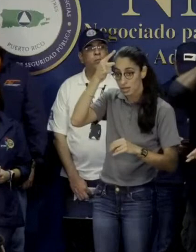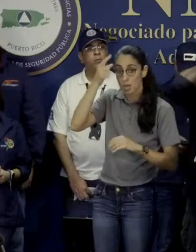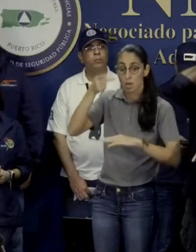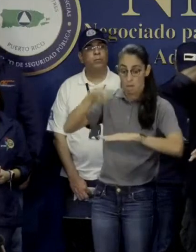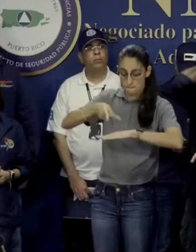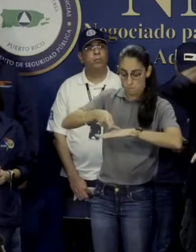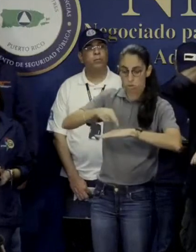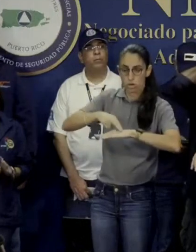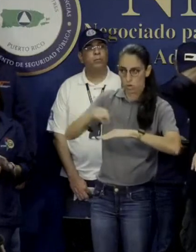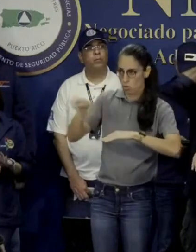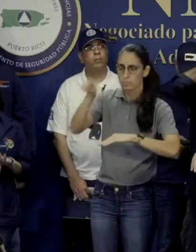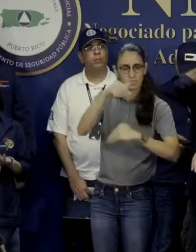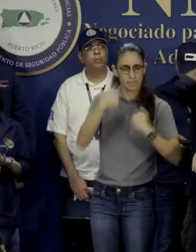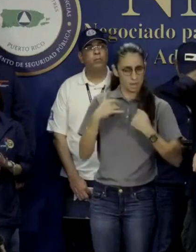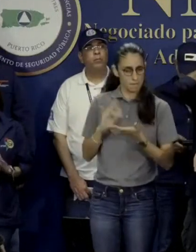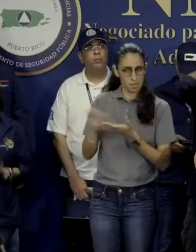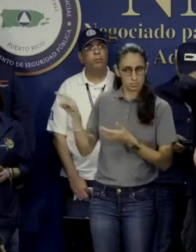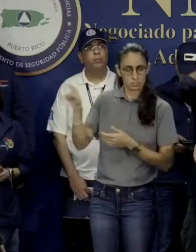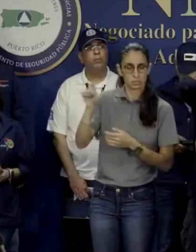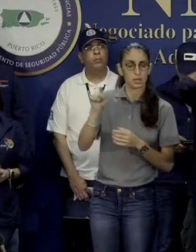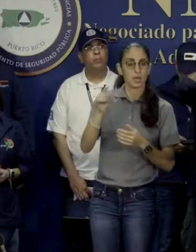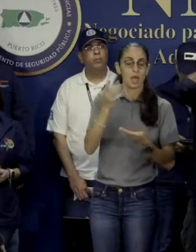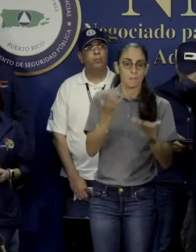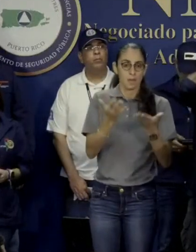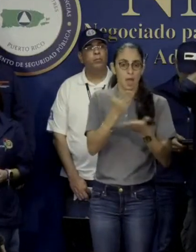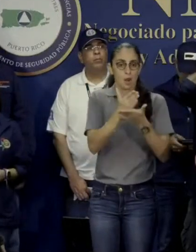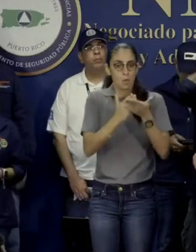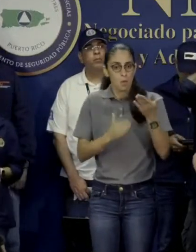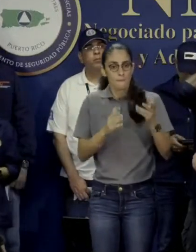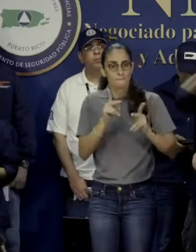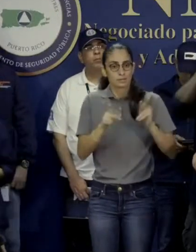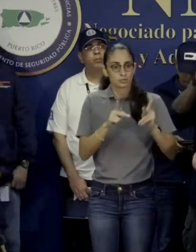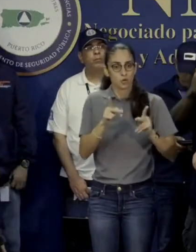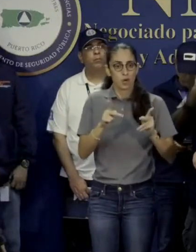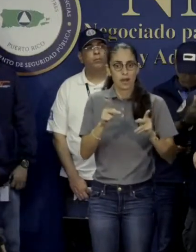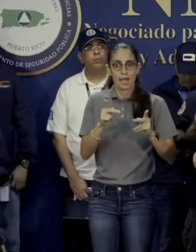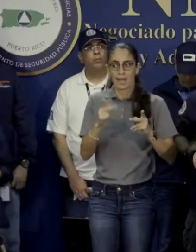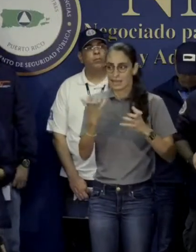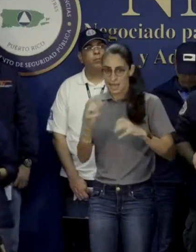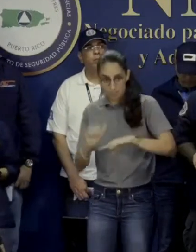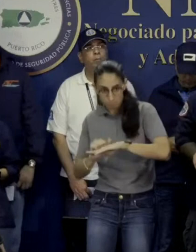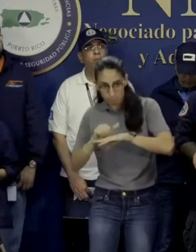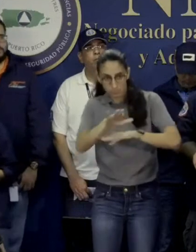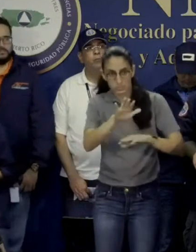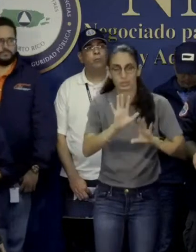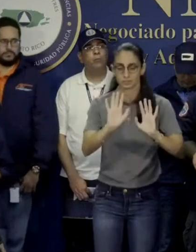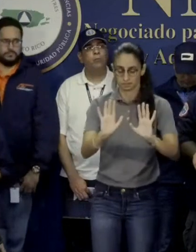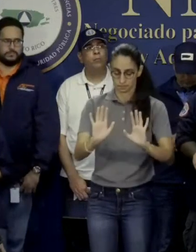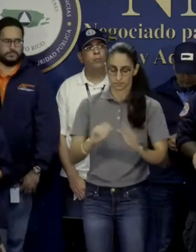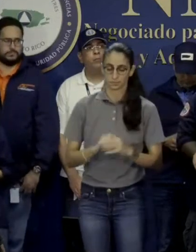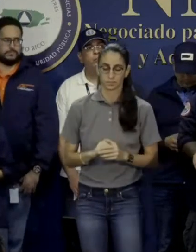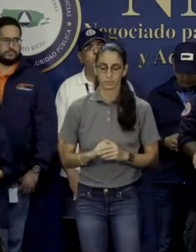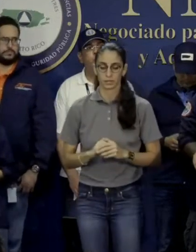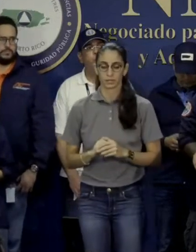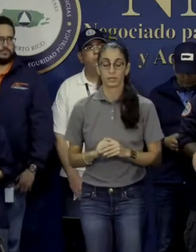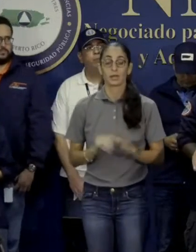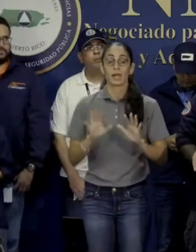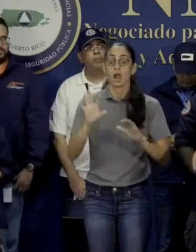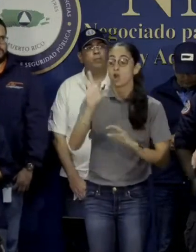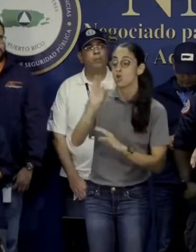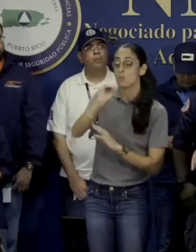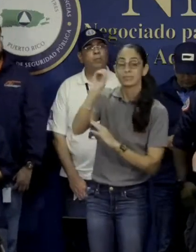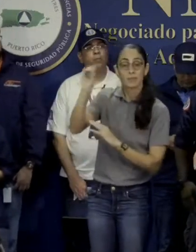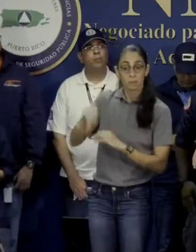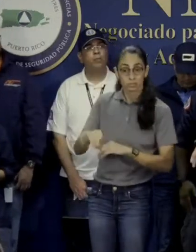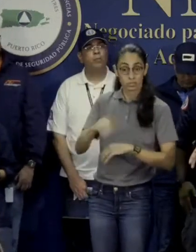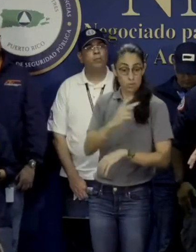de medicamentos. O sea, ¿verdad? Yo sé que mucha gente quiere enviar medicamentos hacia Puerto Rico. Esa no es la situación al momento. De hecho, el 90% de los